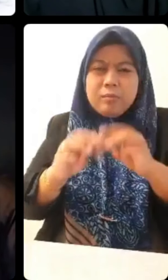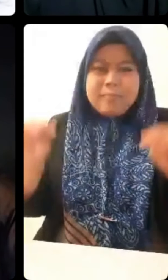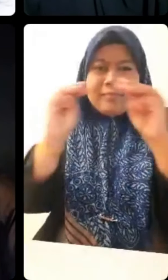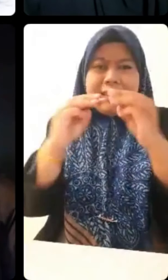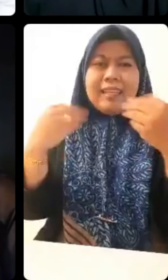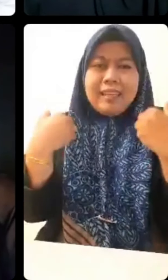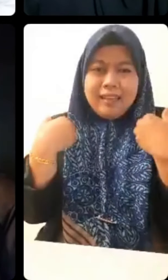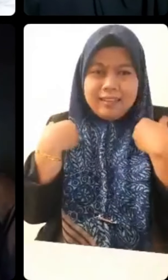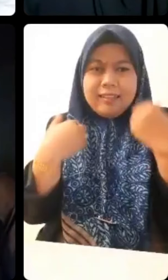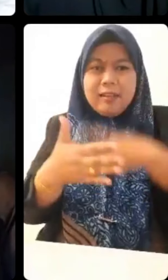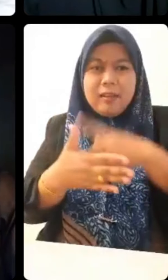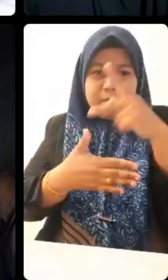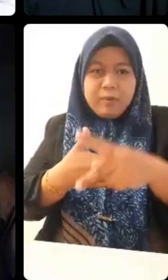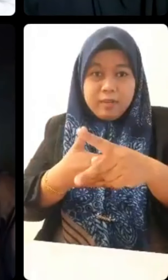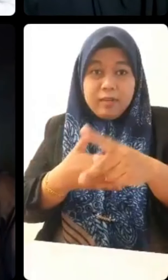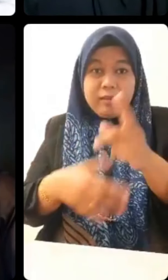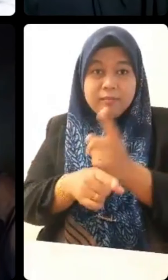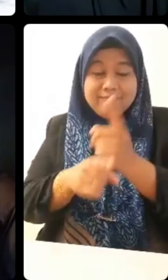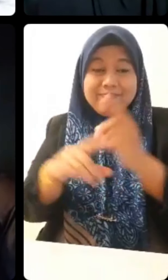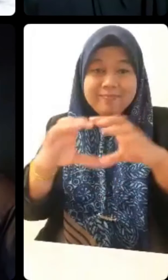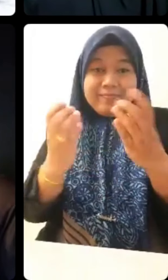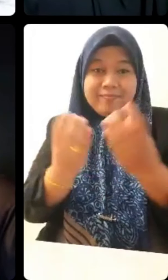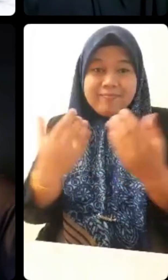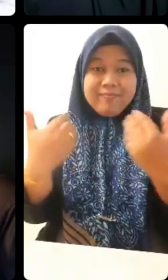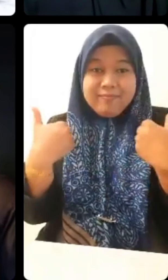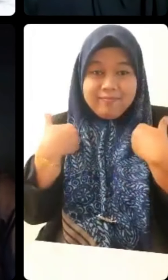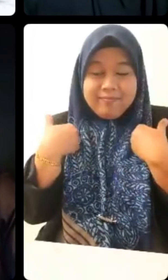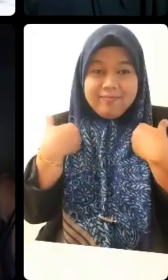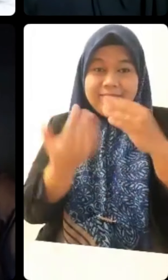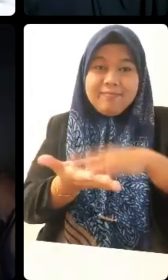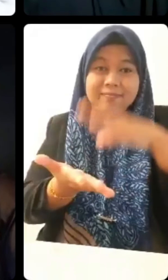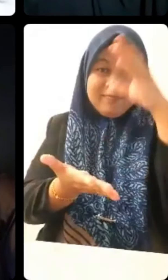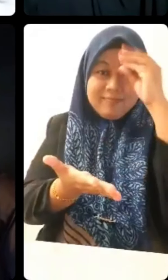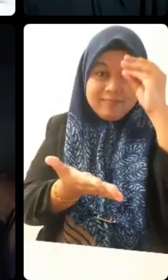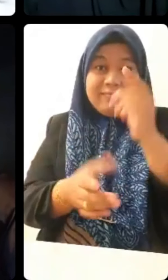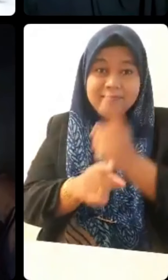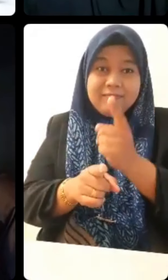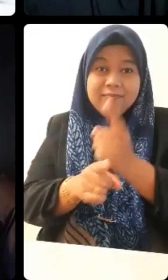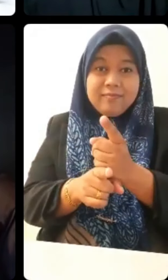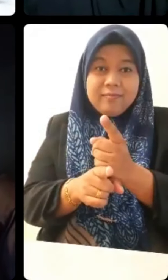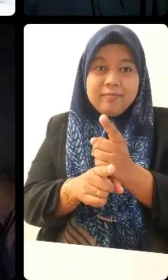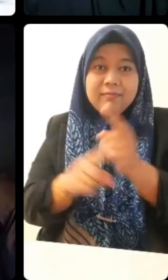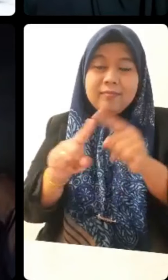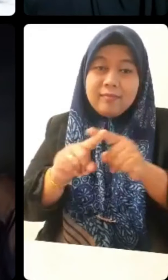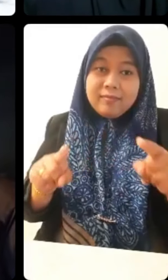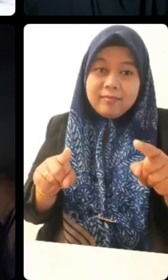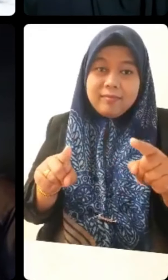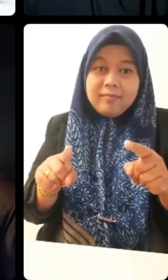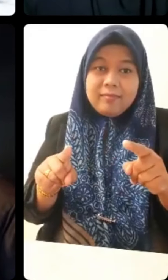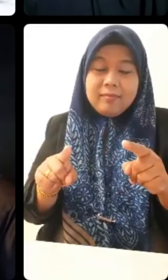program-program kelas Al-Quran, kelas mengaji kan, betul. Tetapi tidak ada